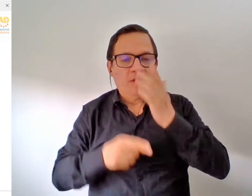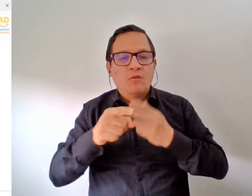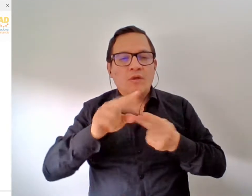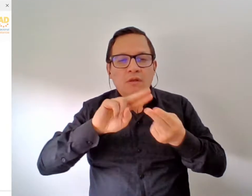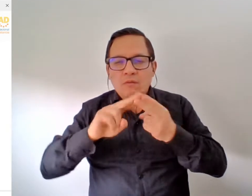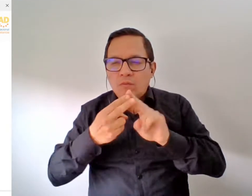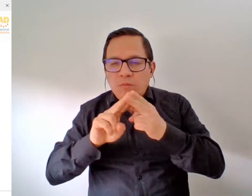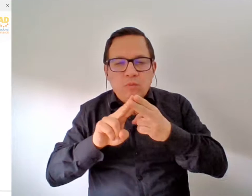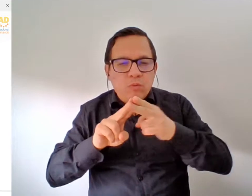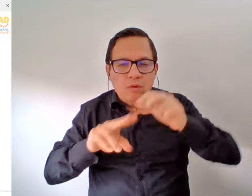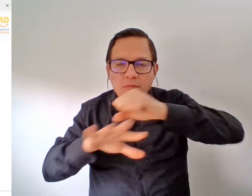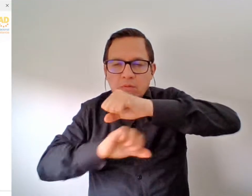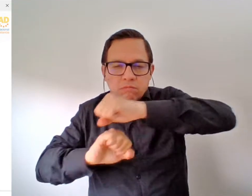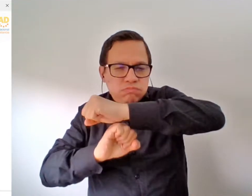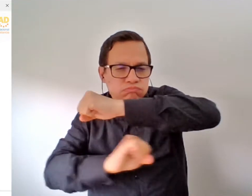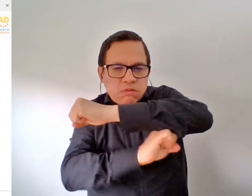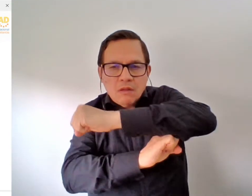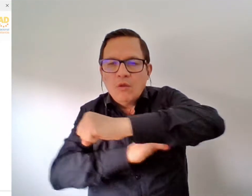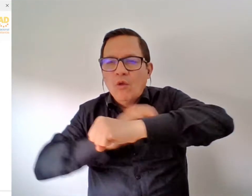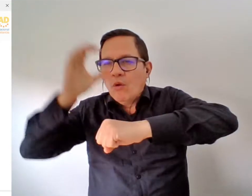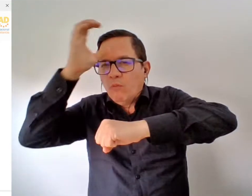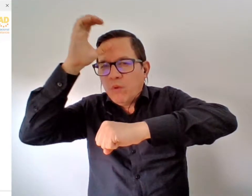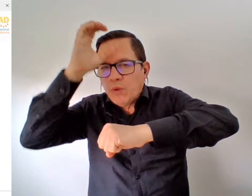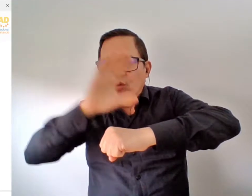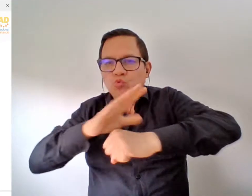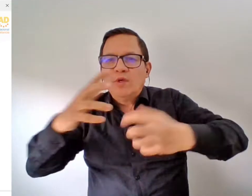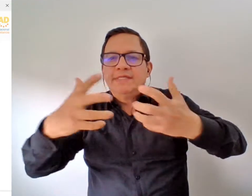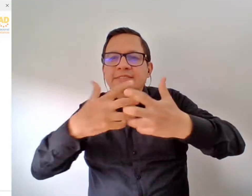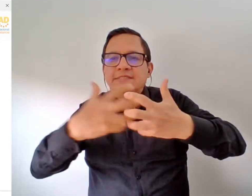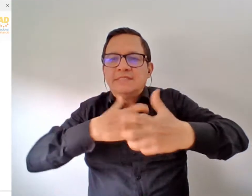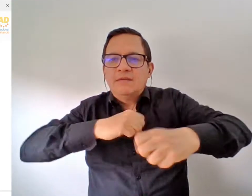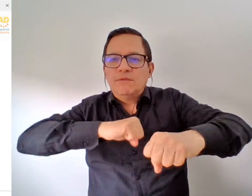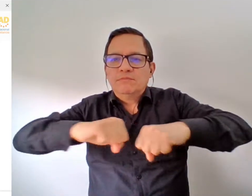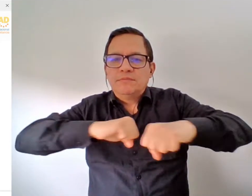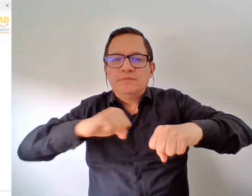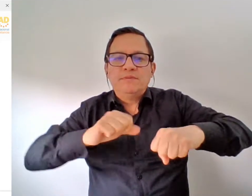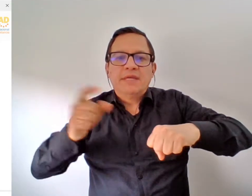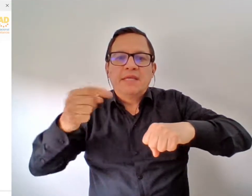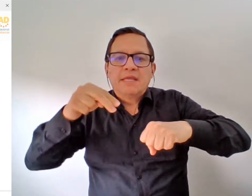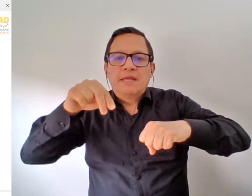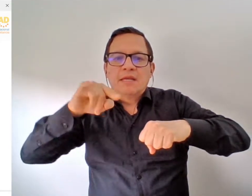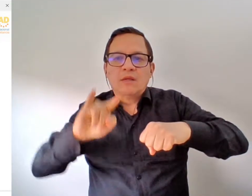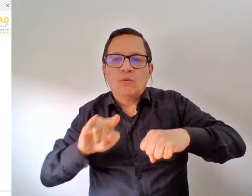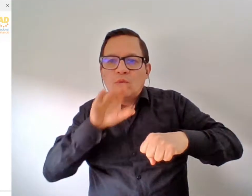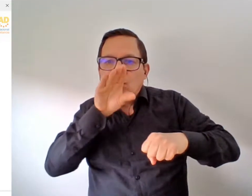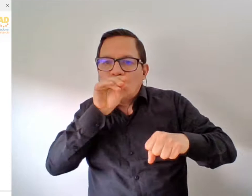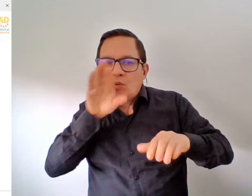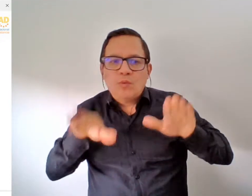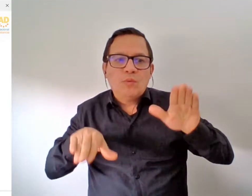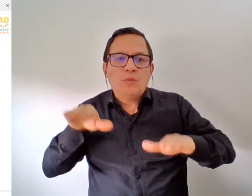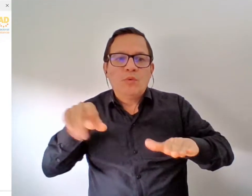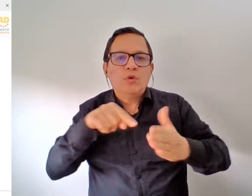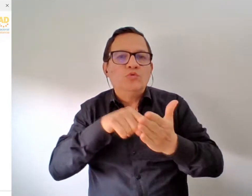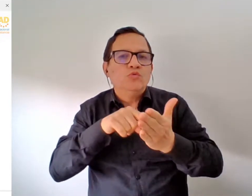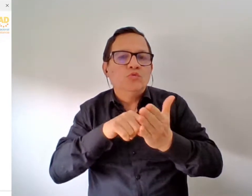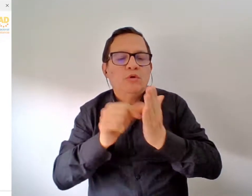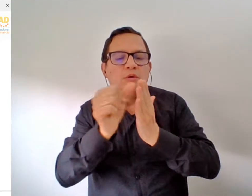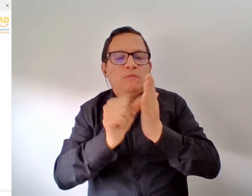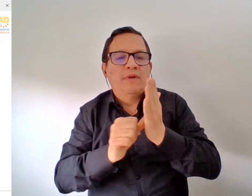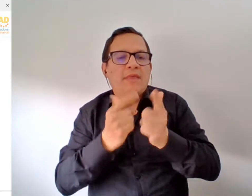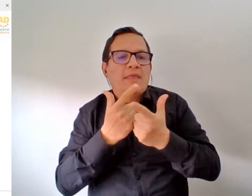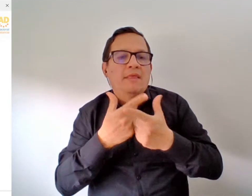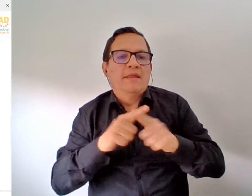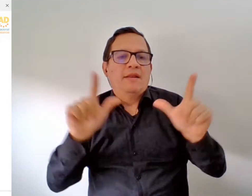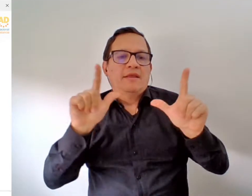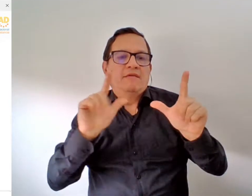Relacionar los fundamentos conceptuales del sistema operativo NU/Linux y el software libre a partir